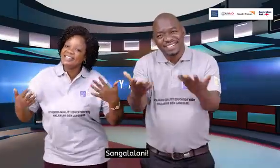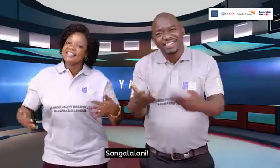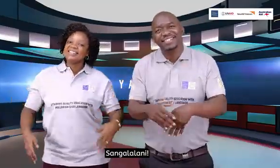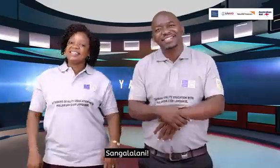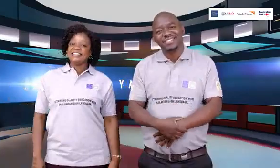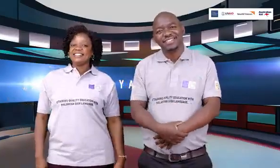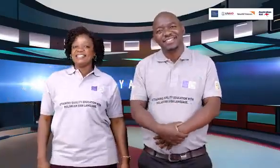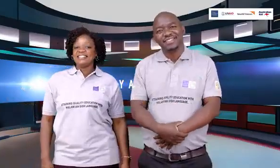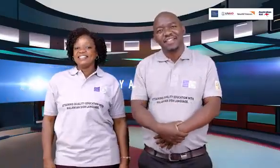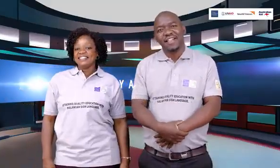Sangalalani.